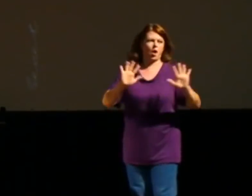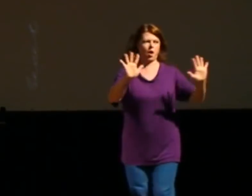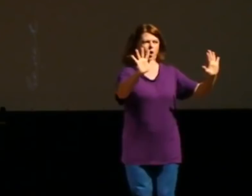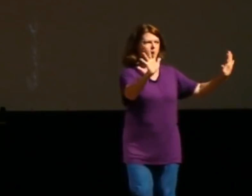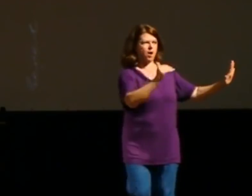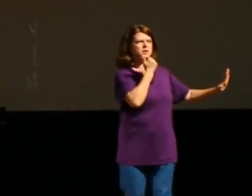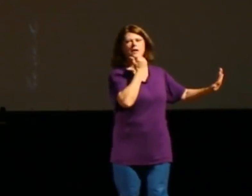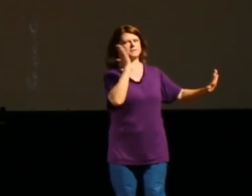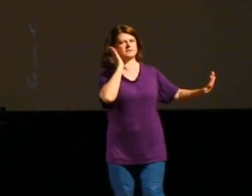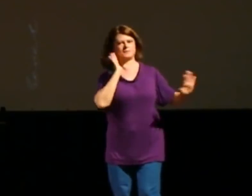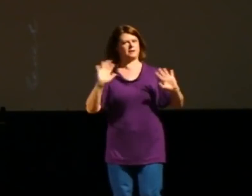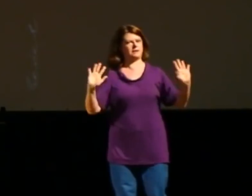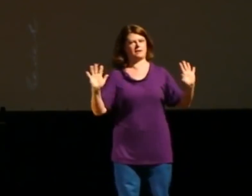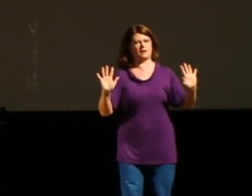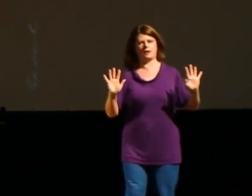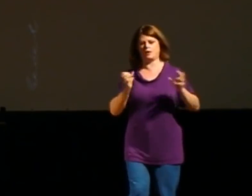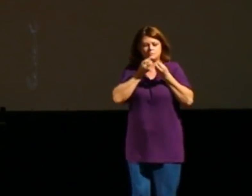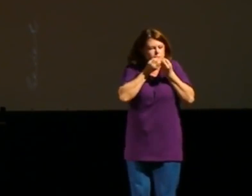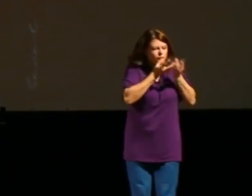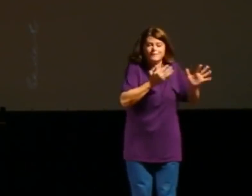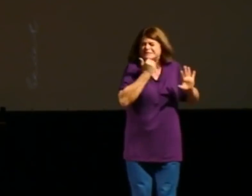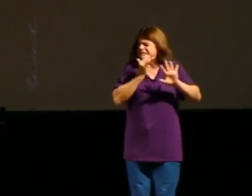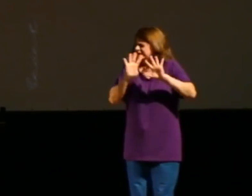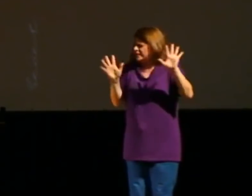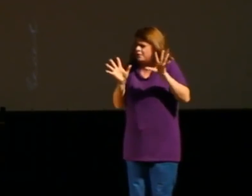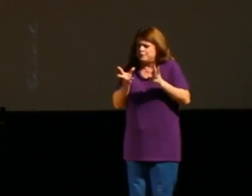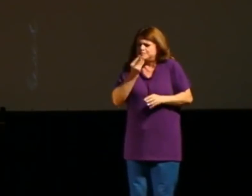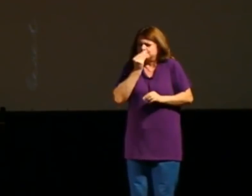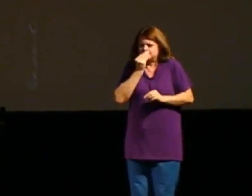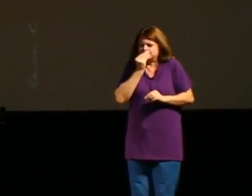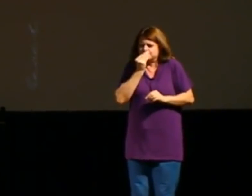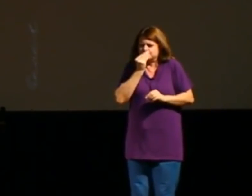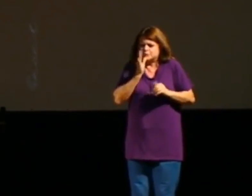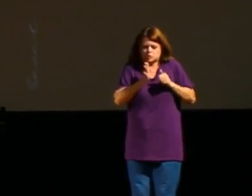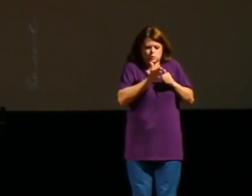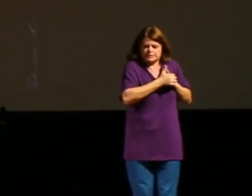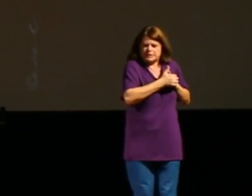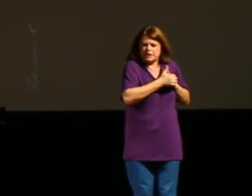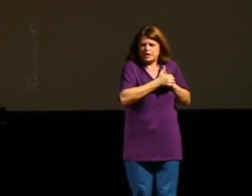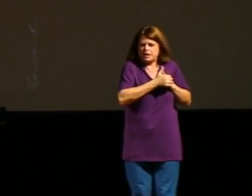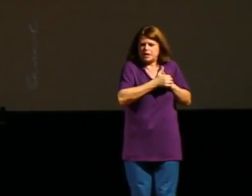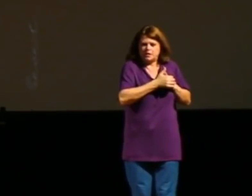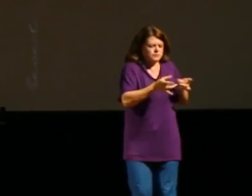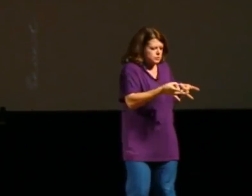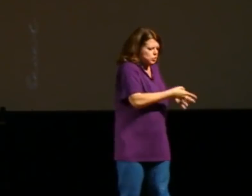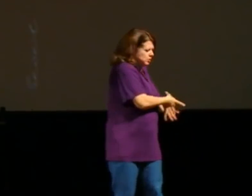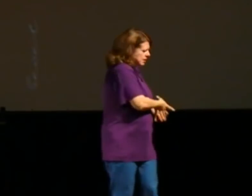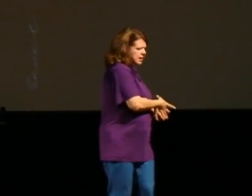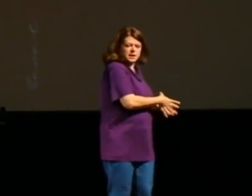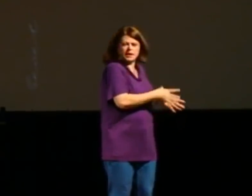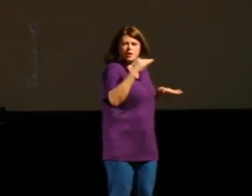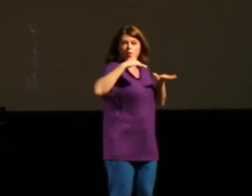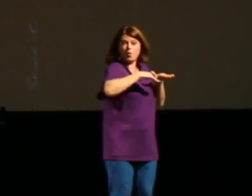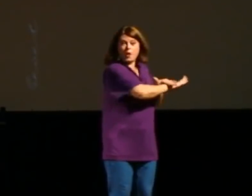Ninguém nunca vai saber o que fizeram comigo. Nunca eu vou pegar aquilo e vou jogar dentro de uma escuridão. Eu vou colocar aquilo, jogar